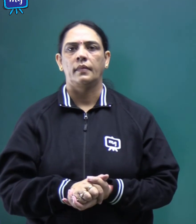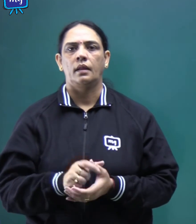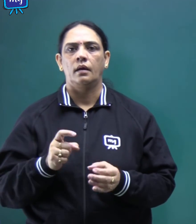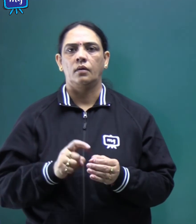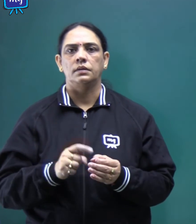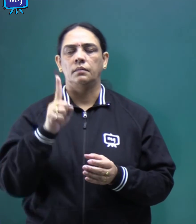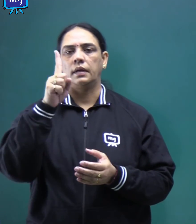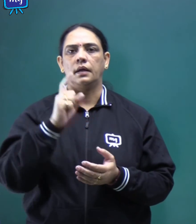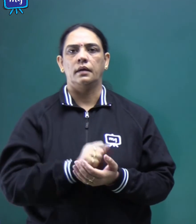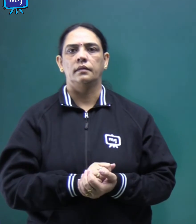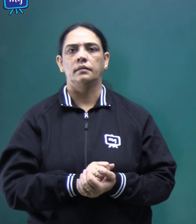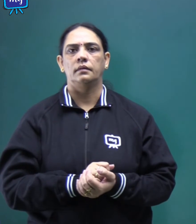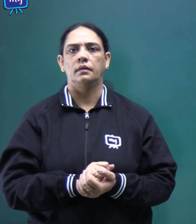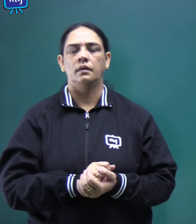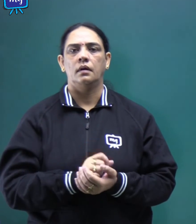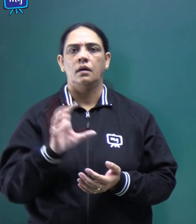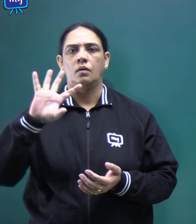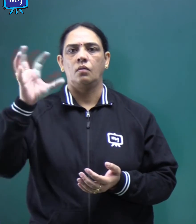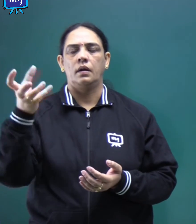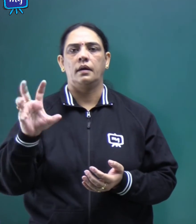प्रश्न नंबर 1, गोले के